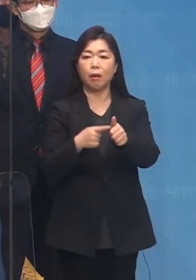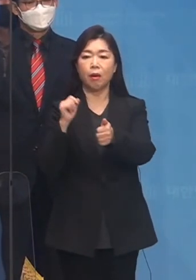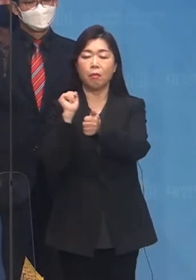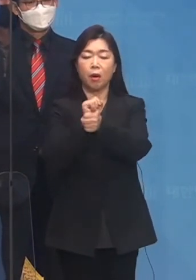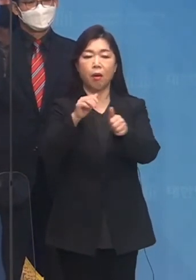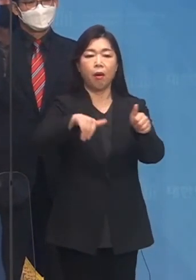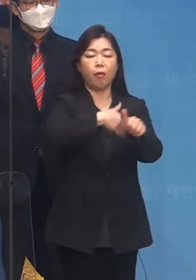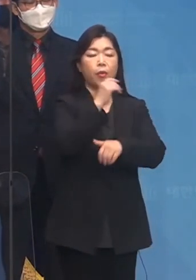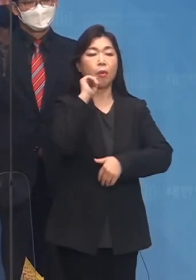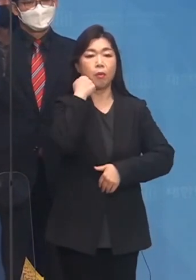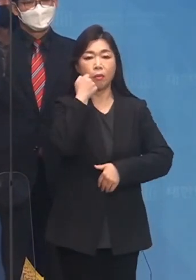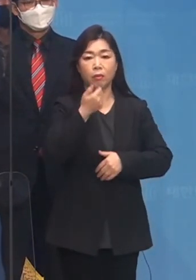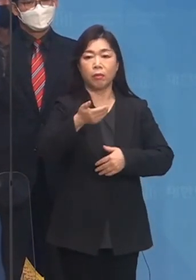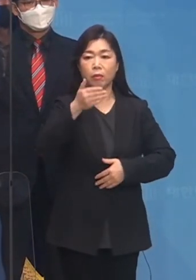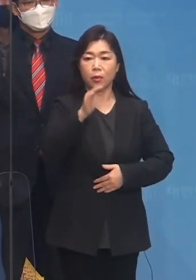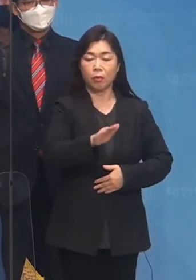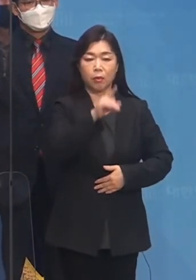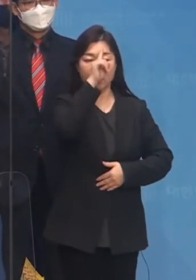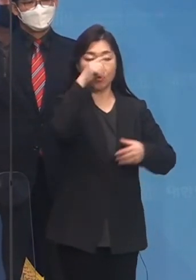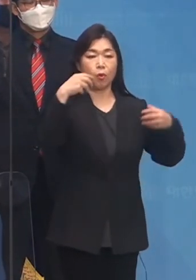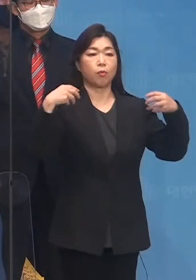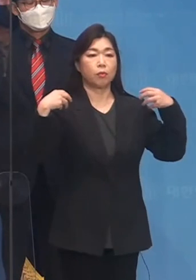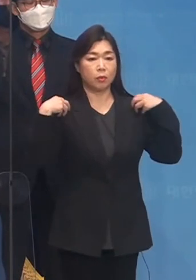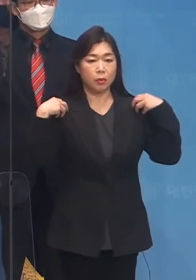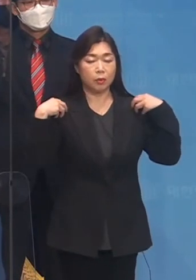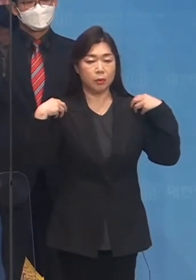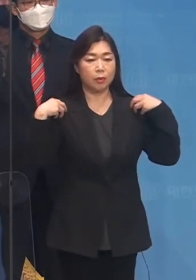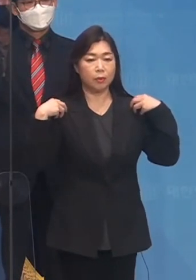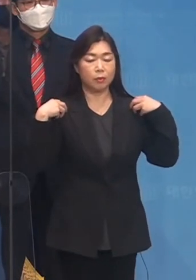어려운 상황에서 정부에서